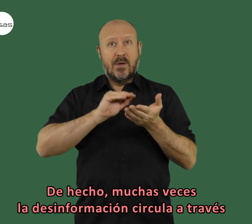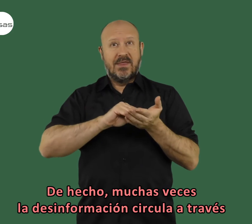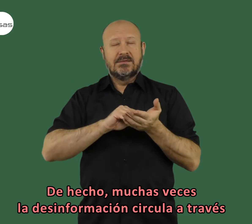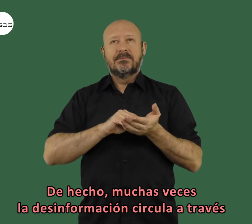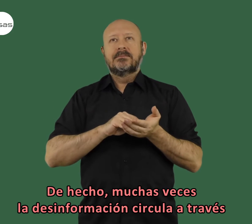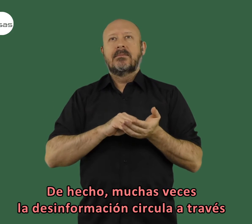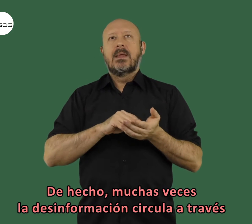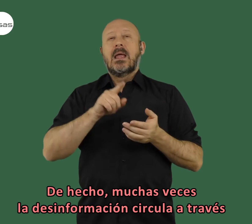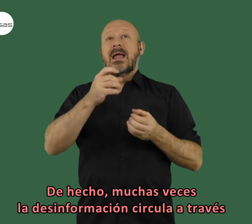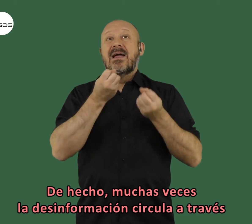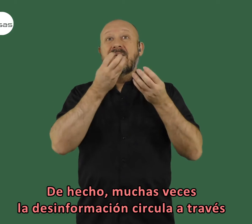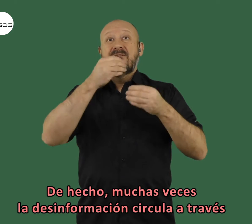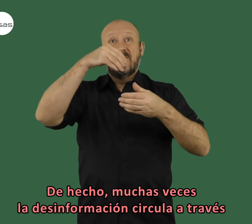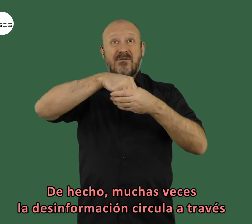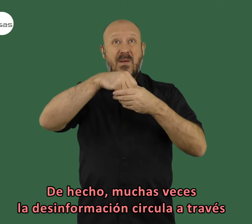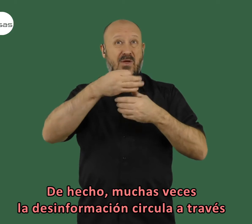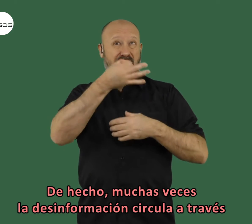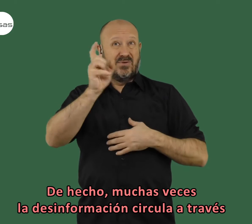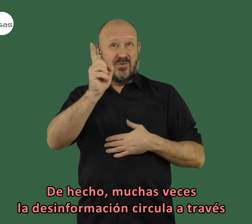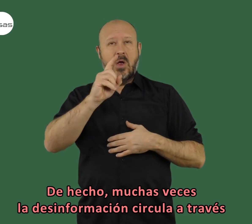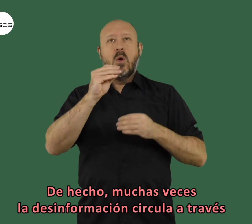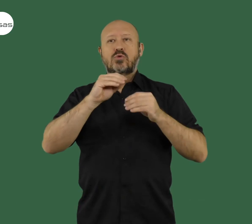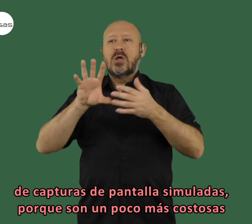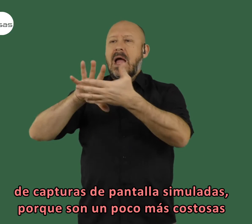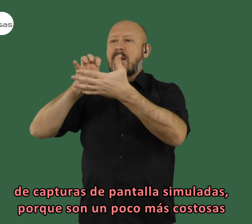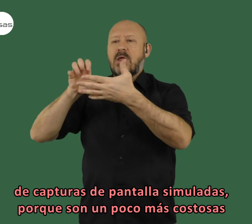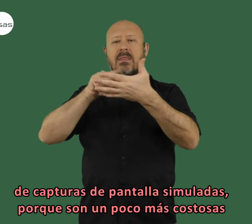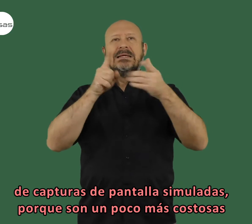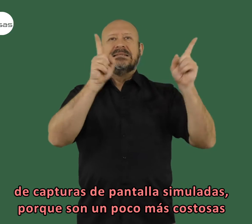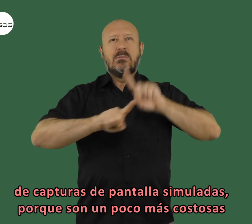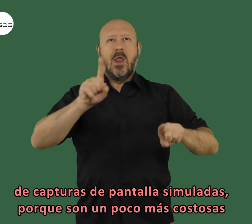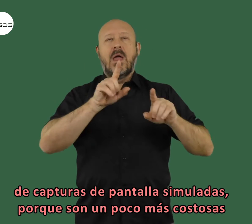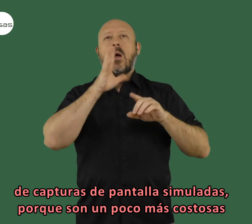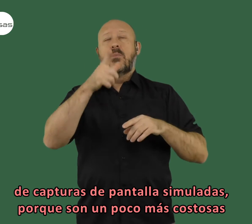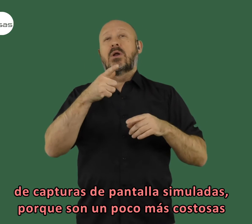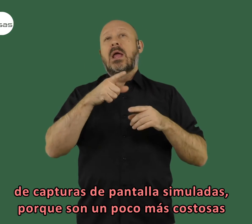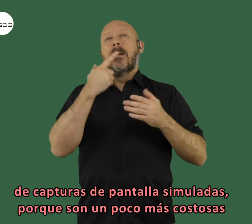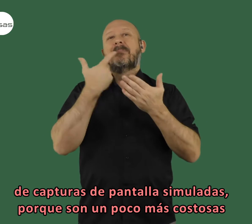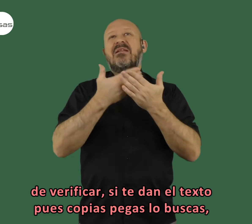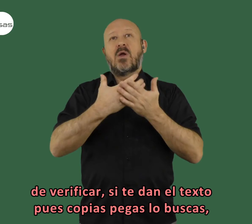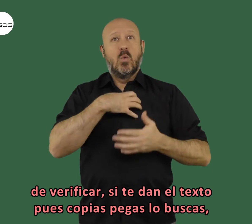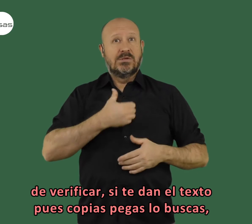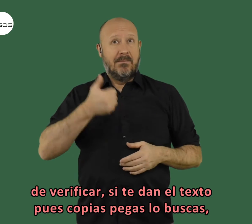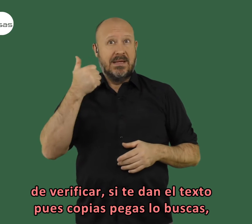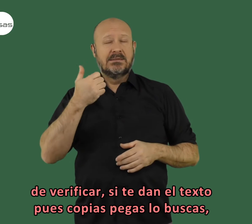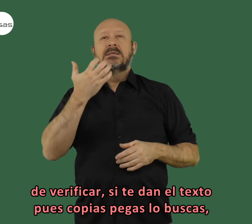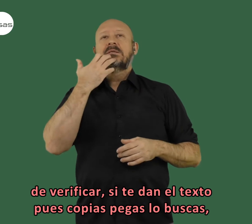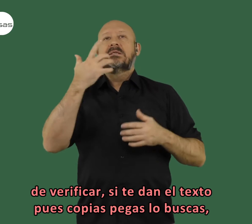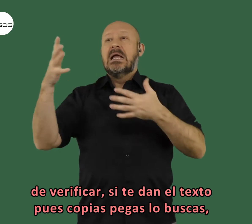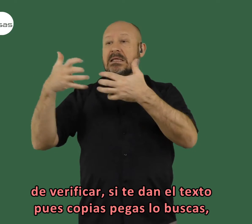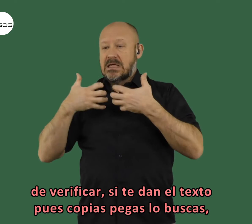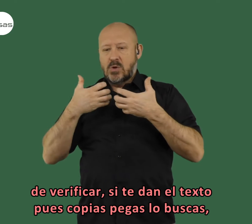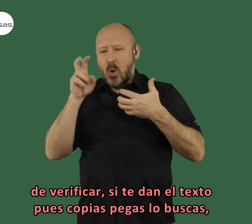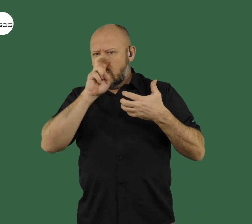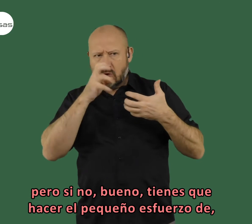hecho, muchas veces la desinformación circula a través de capturas de pantalla simuladas, porque son un poco más costosas de verificar. Si te dan el texto,